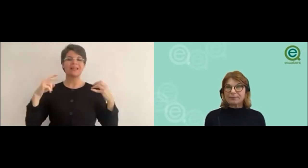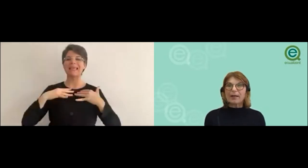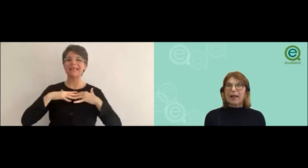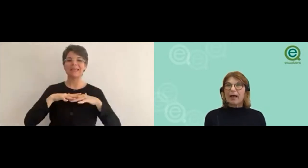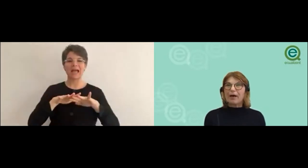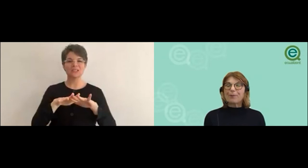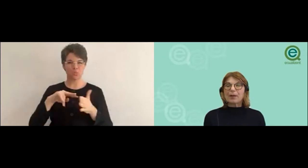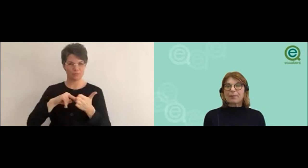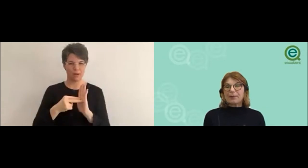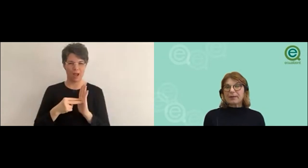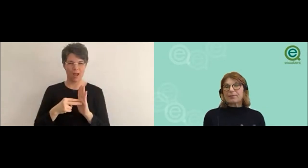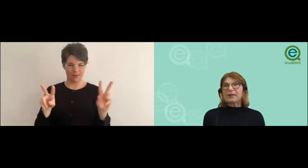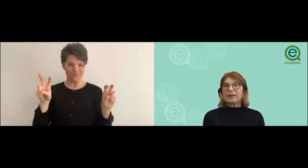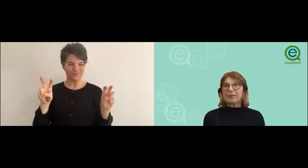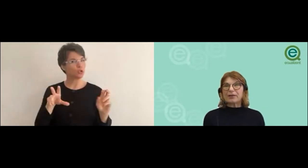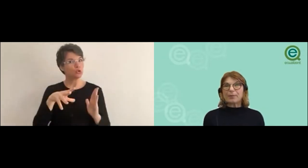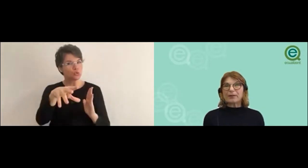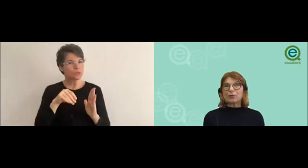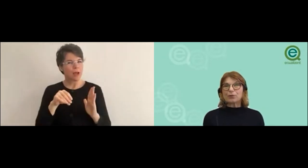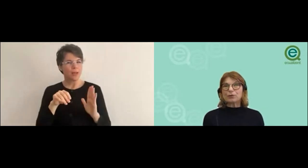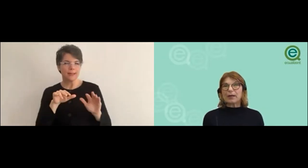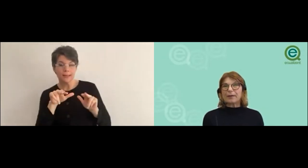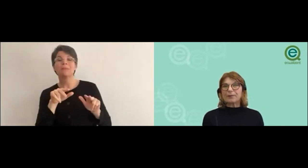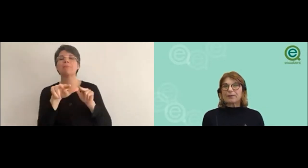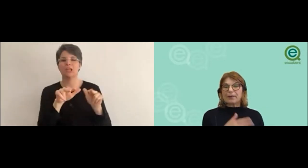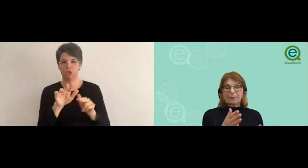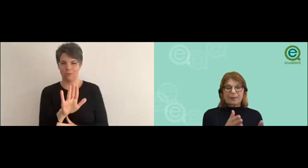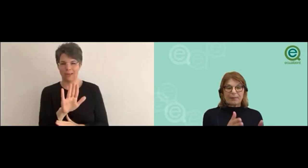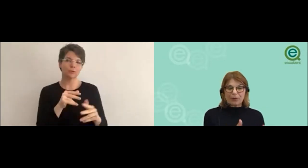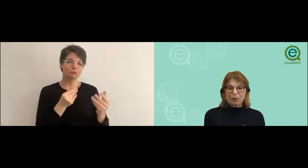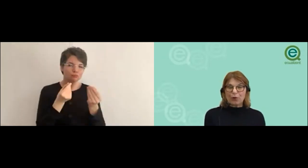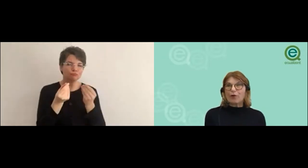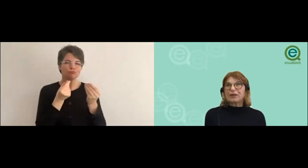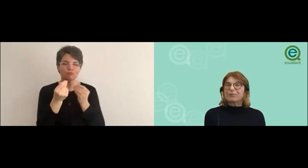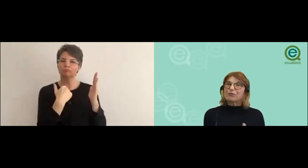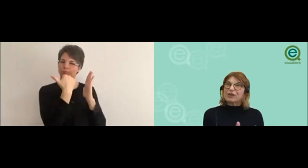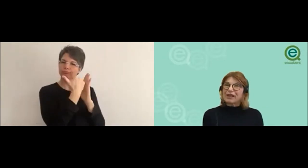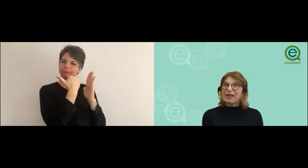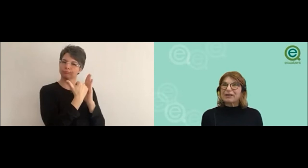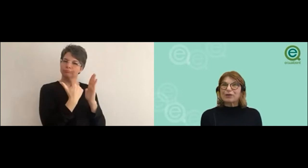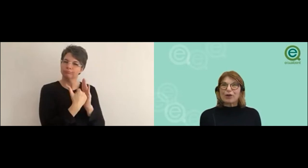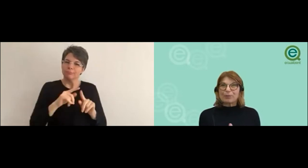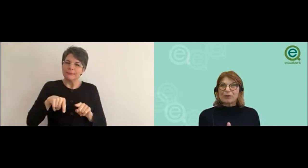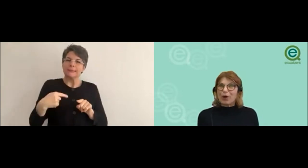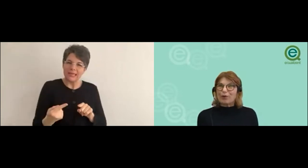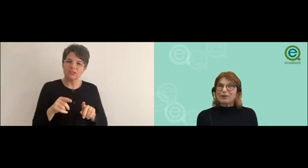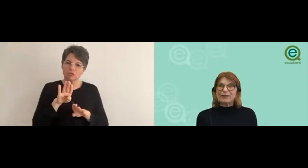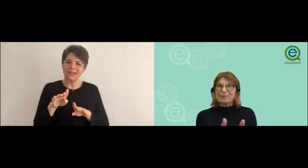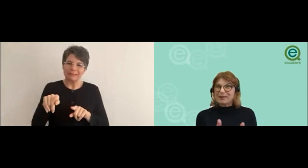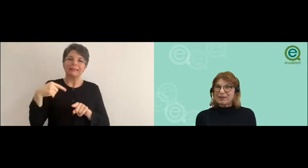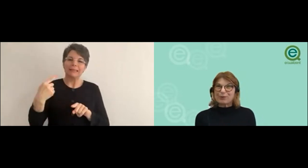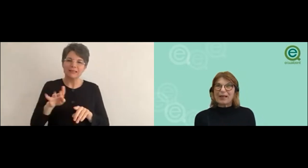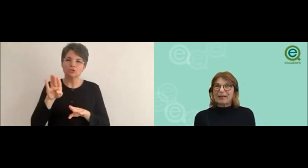erstellen mit dem Management und in Bezug auf die Trainierenden, in Bezug auf